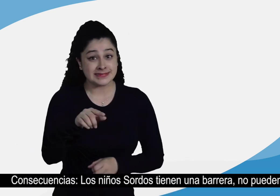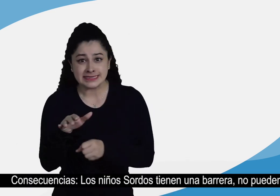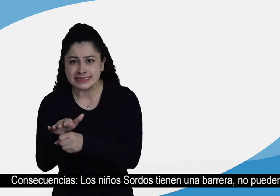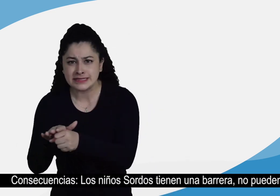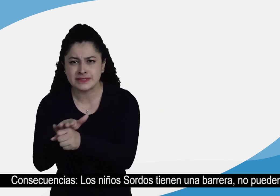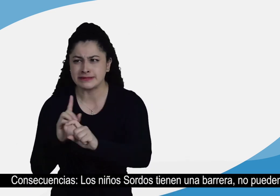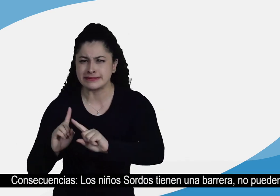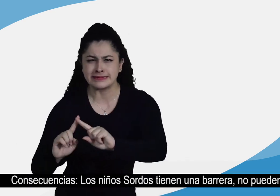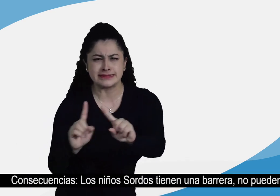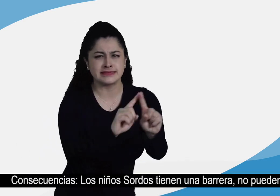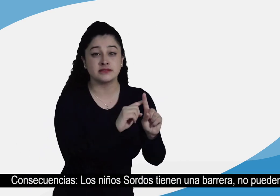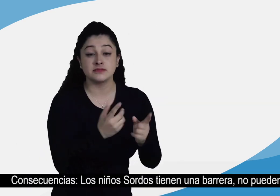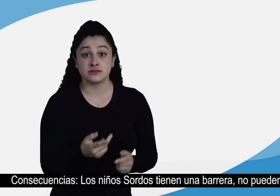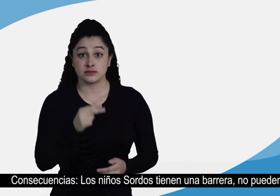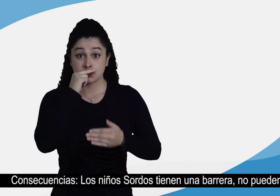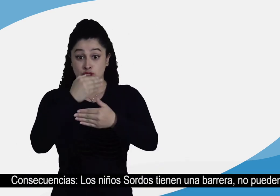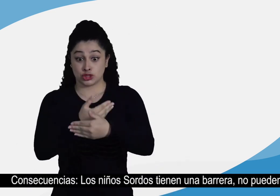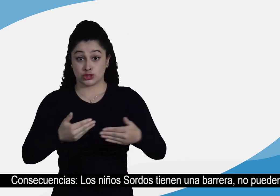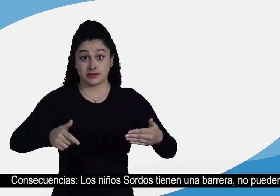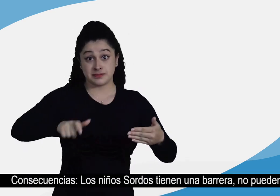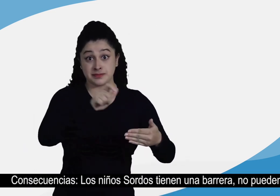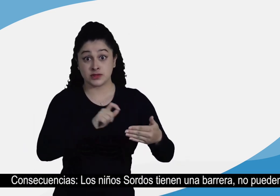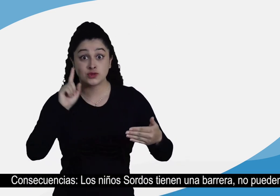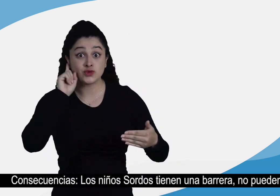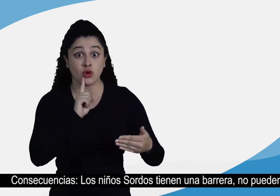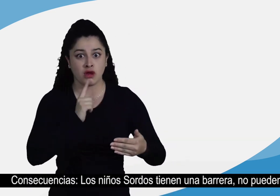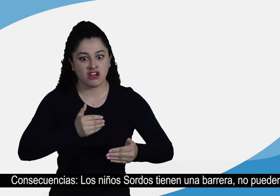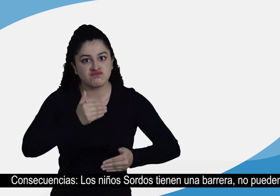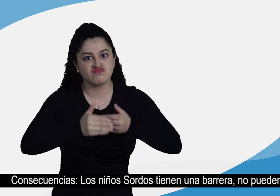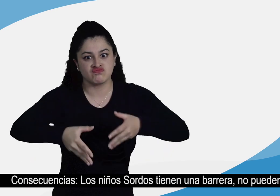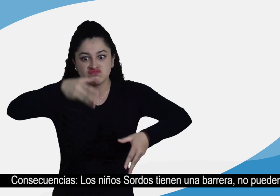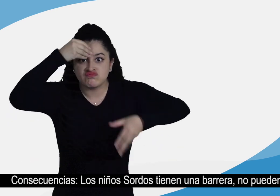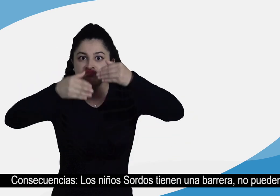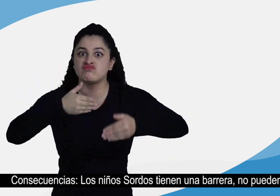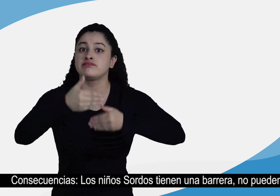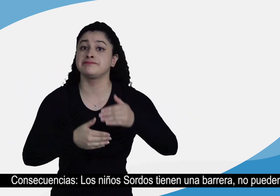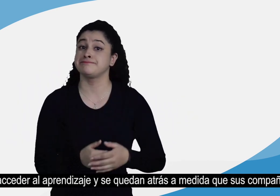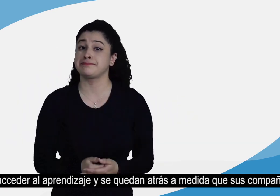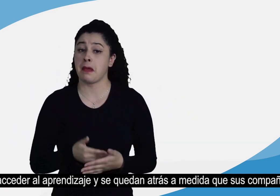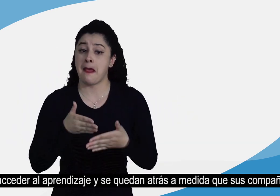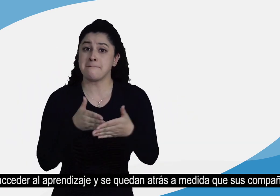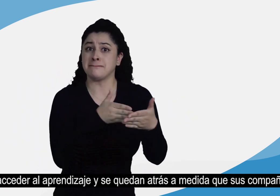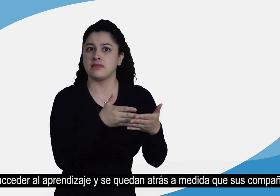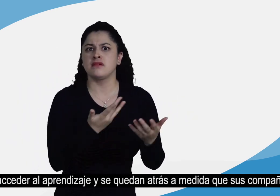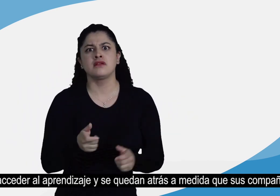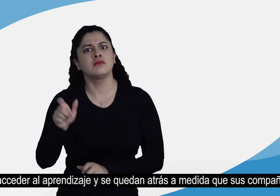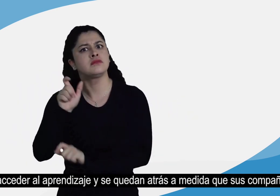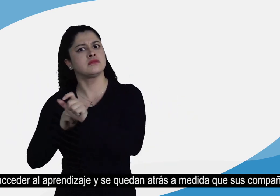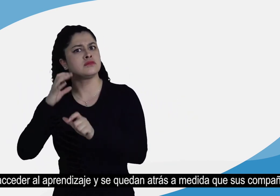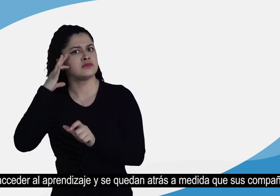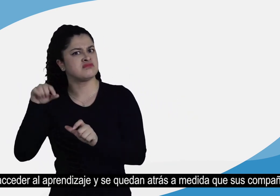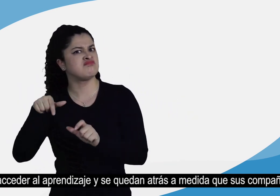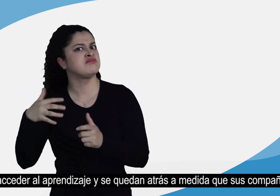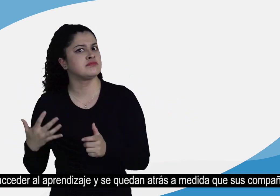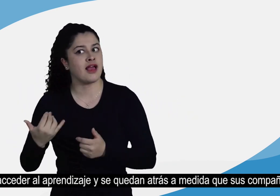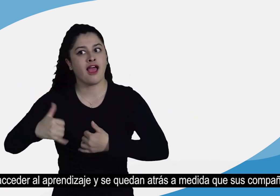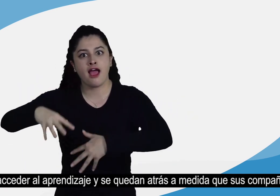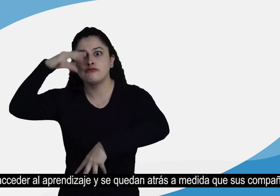Consecuencias Los niños sordos tienen una barrera No pueden acceder al aprendizaje Y se